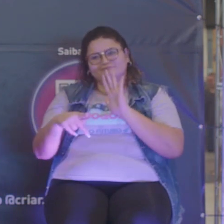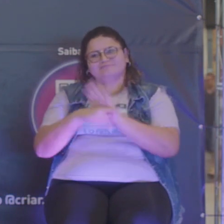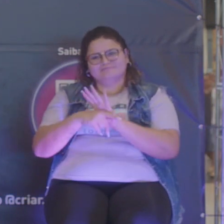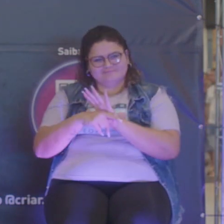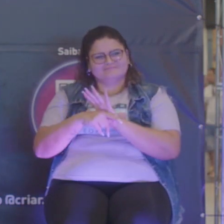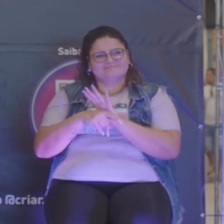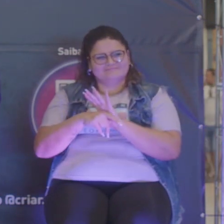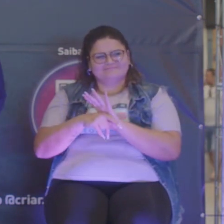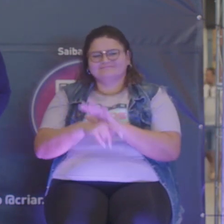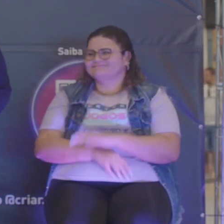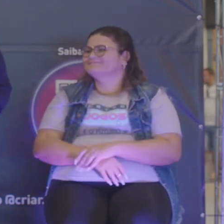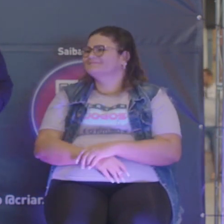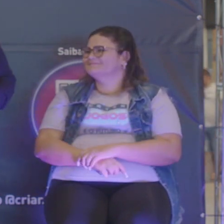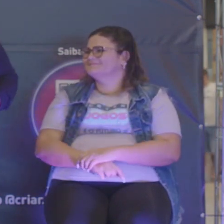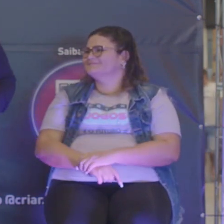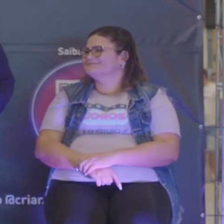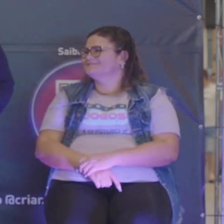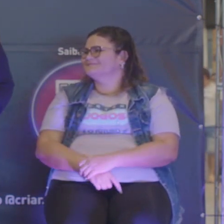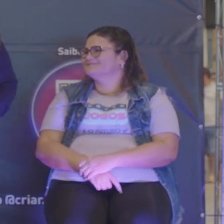na fala.